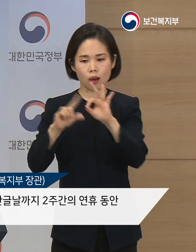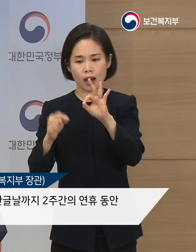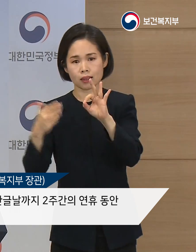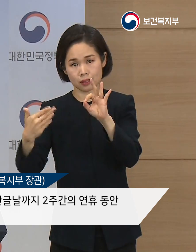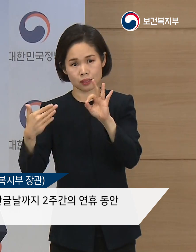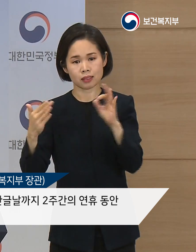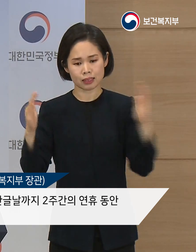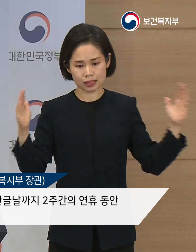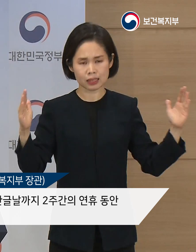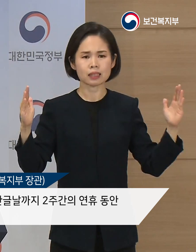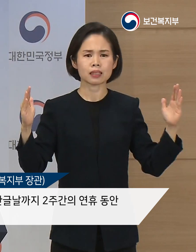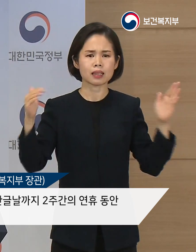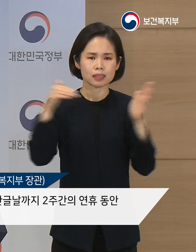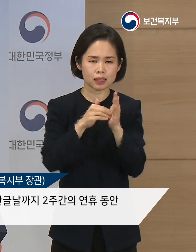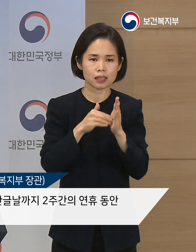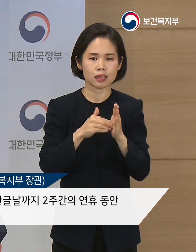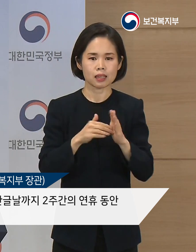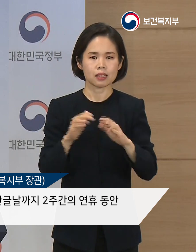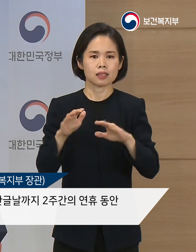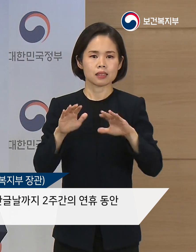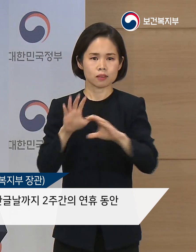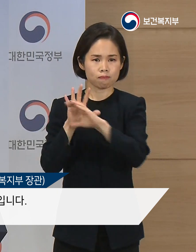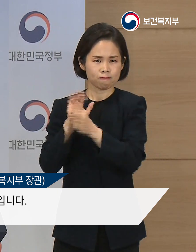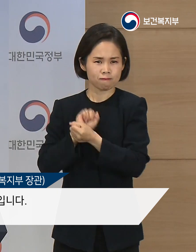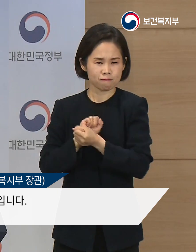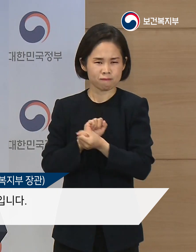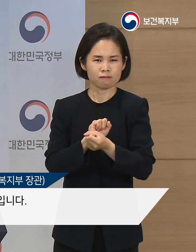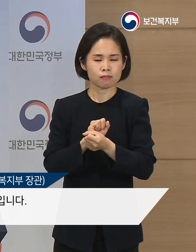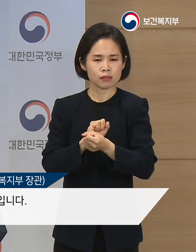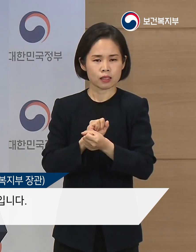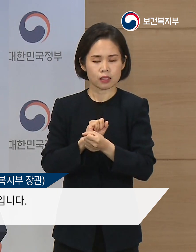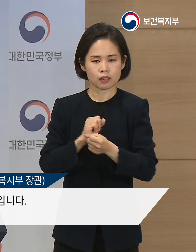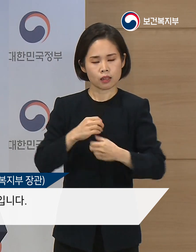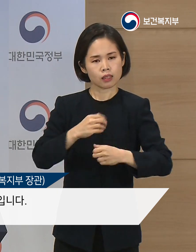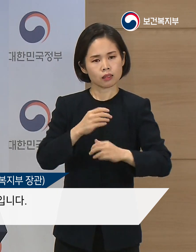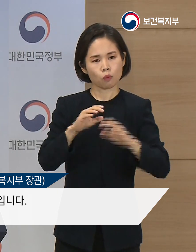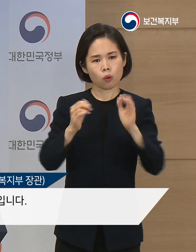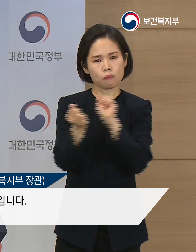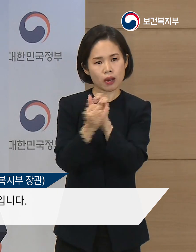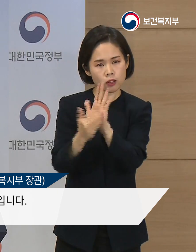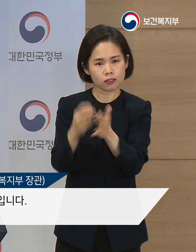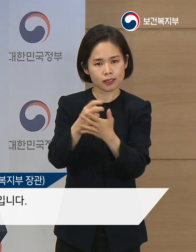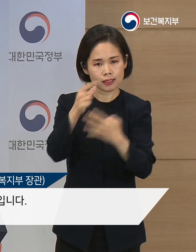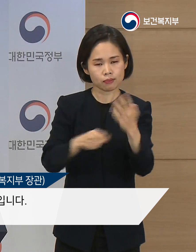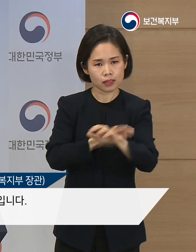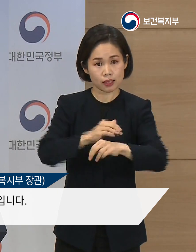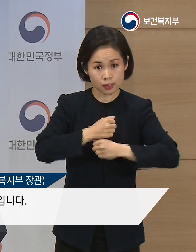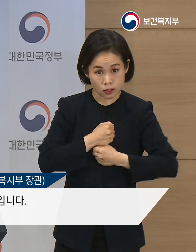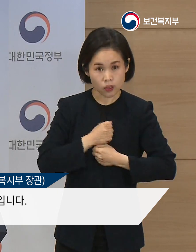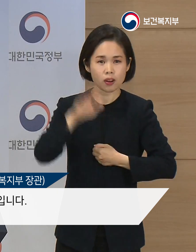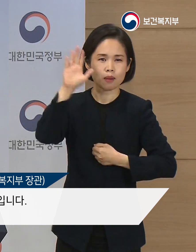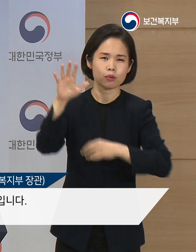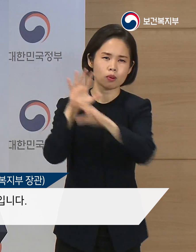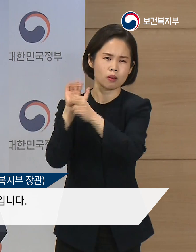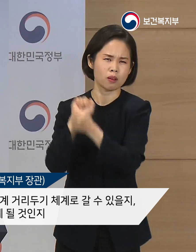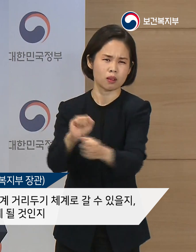동안 방역 관리를 얼마나 잘 하는가에 따라 금년 하반기 코로나19의 유행이 결정될